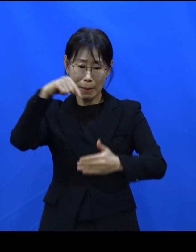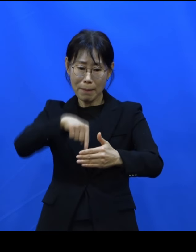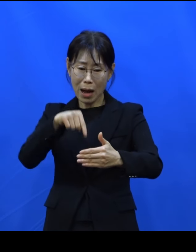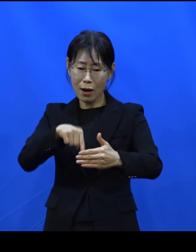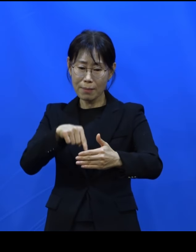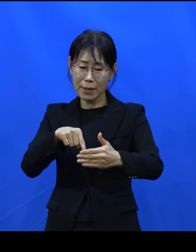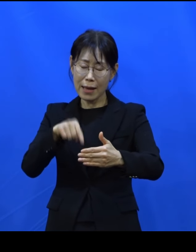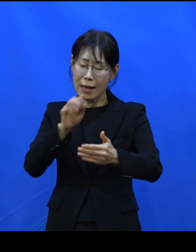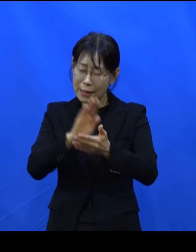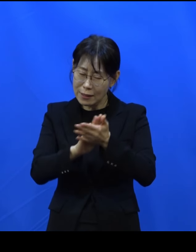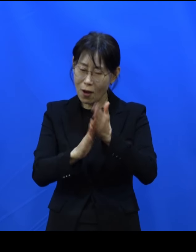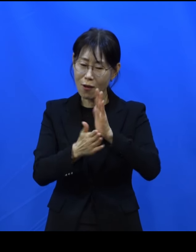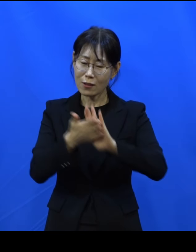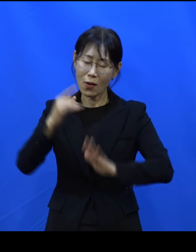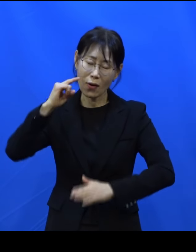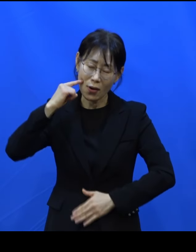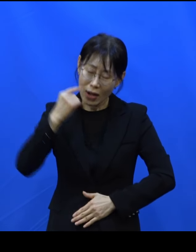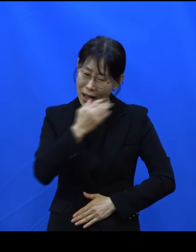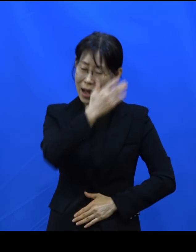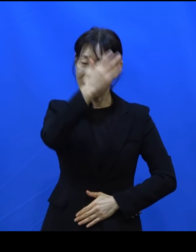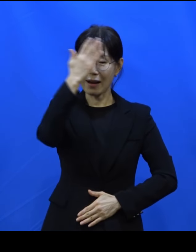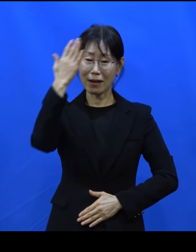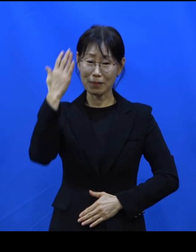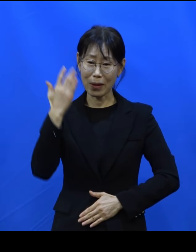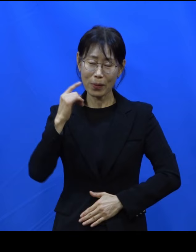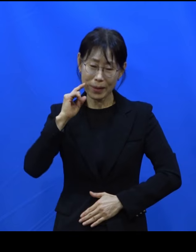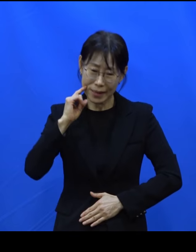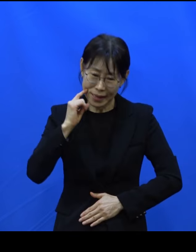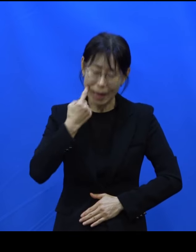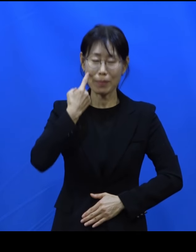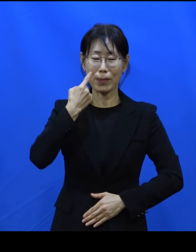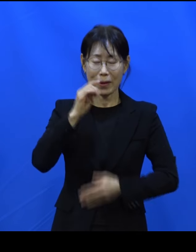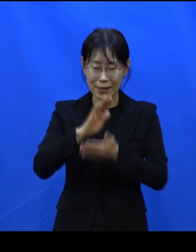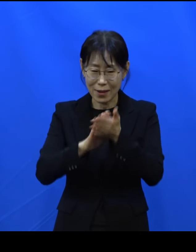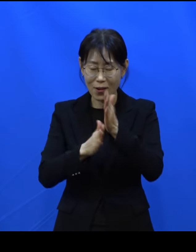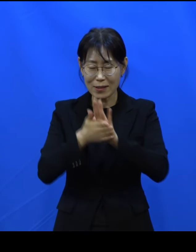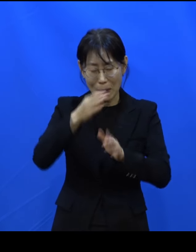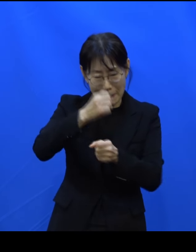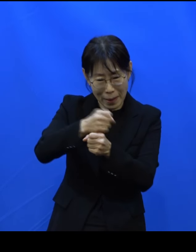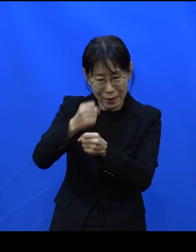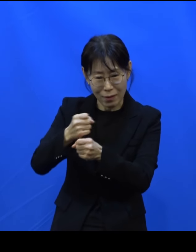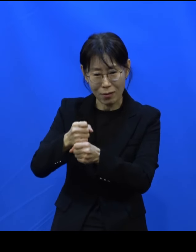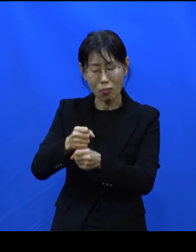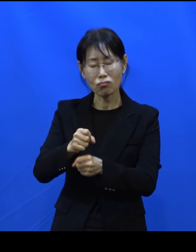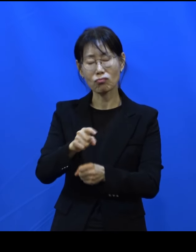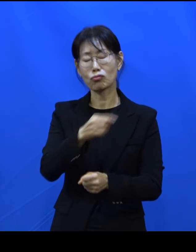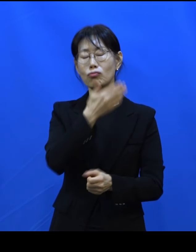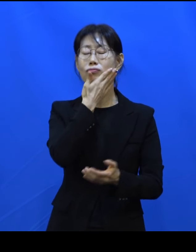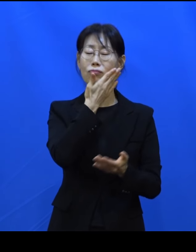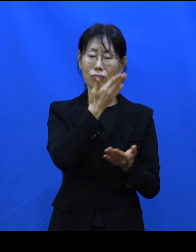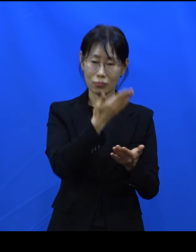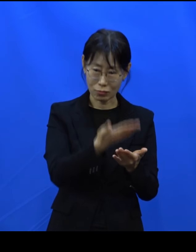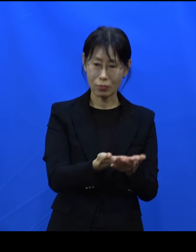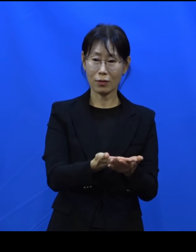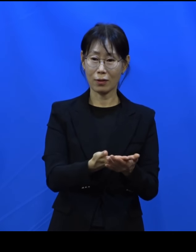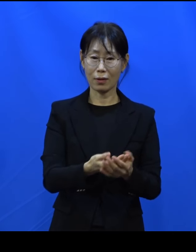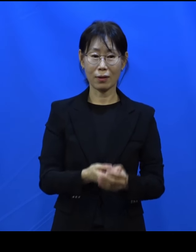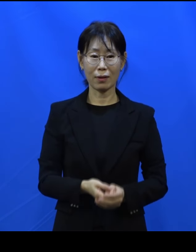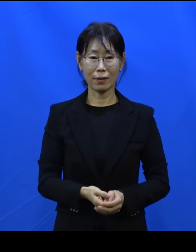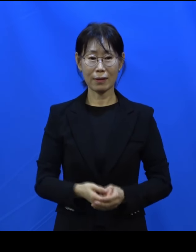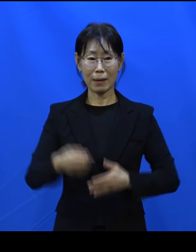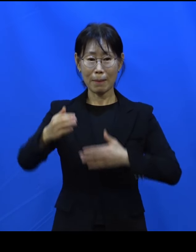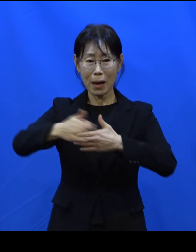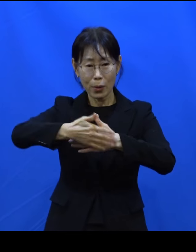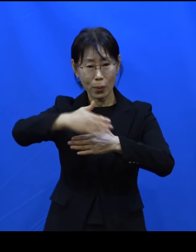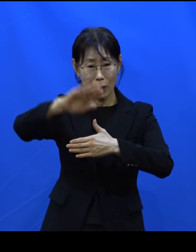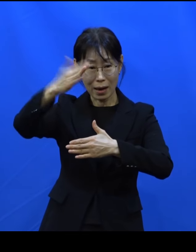그죠? 안으로 들어갈수록 더 아름답고 안으로 들어갈수록 더 정성이 느껴지고, 그죠? 밖은